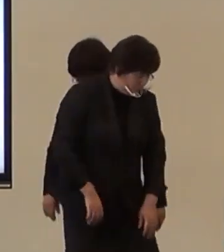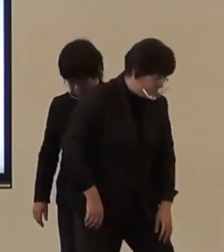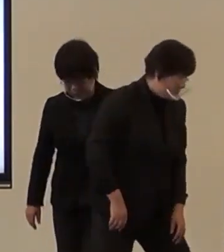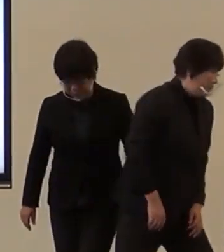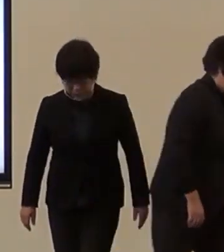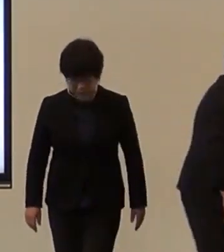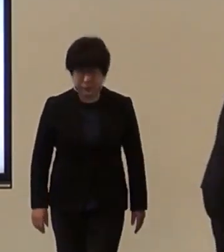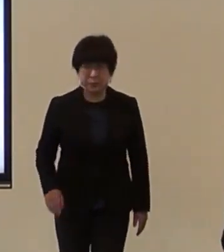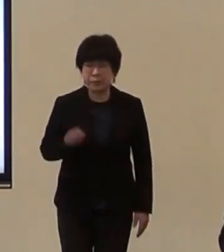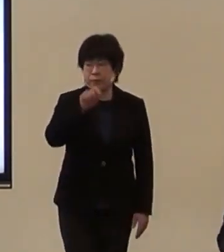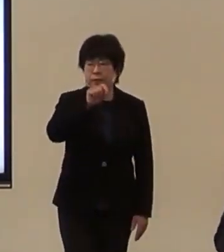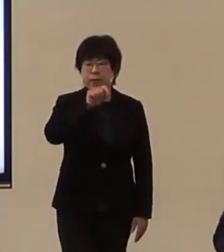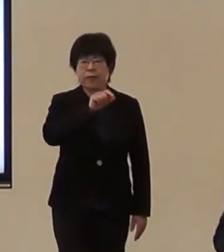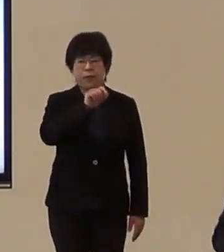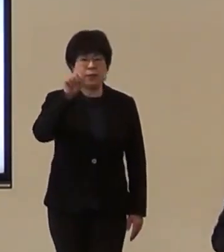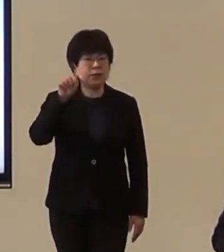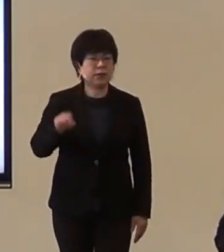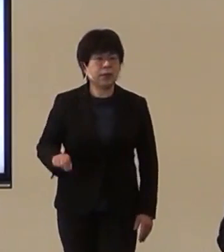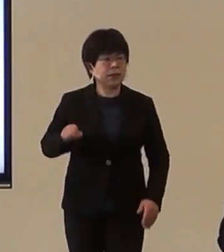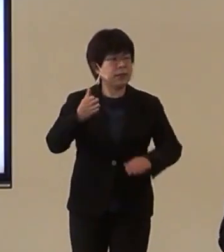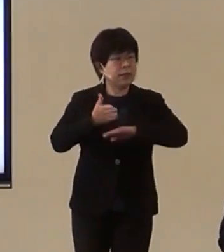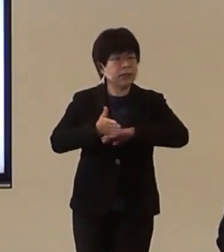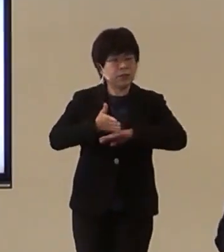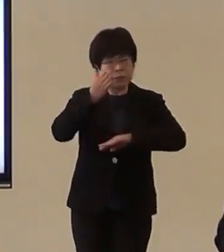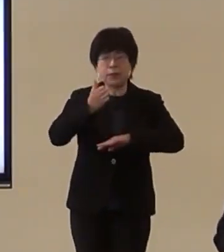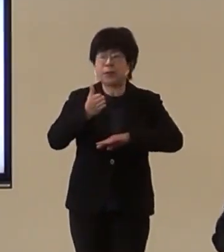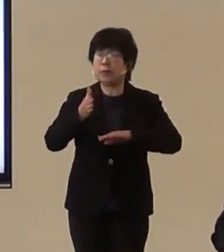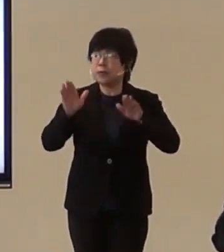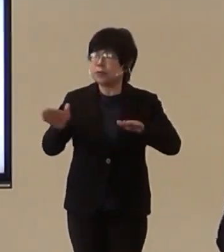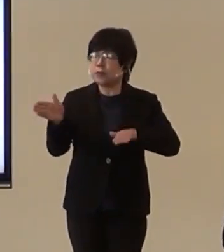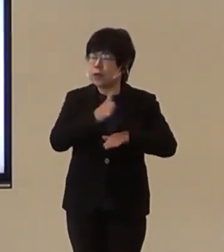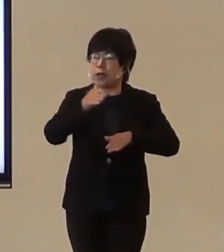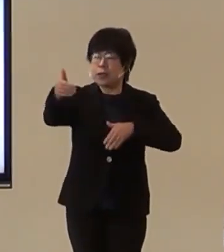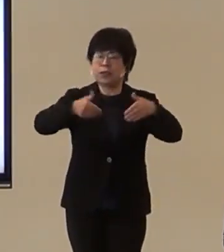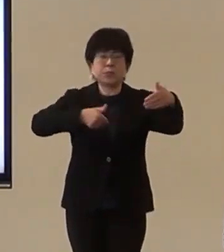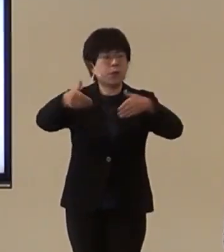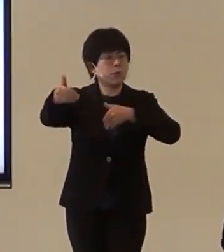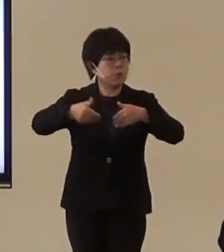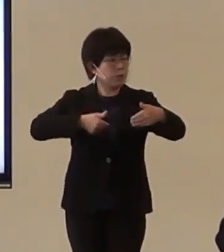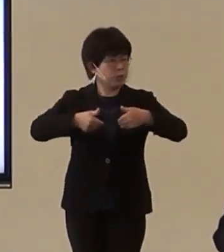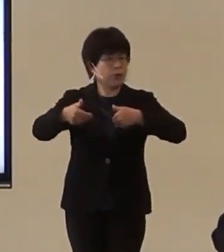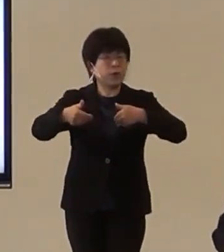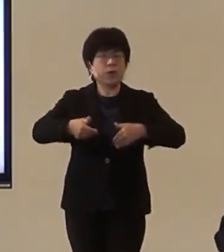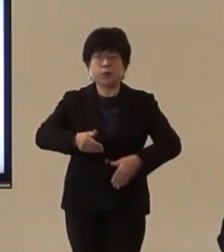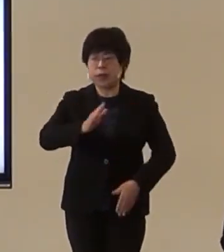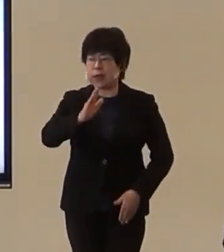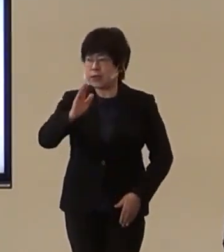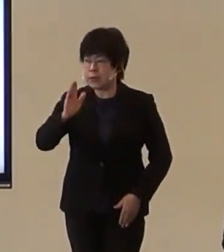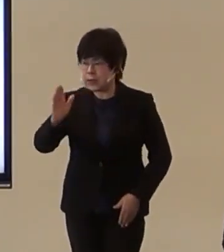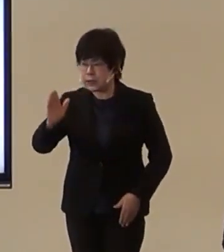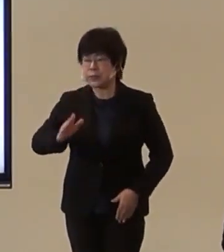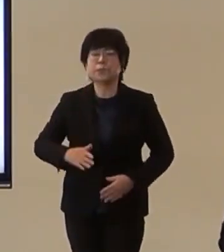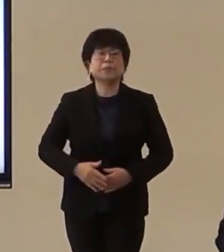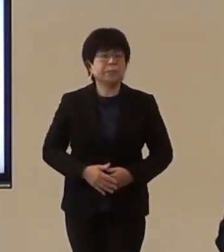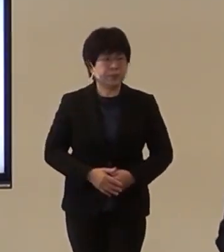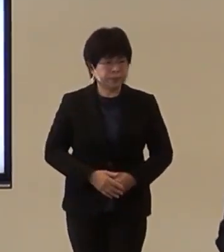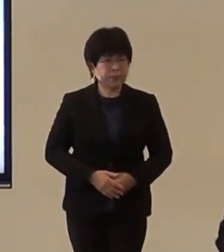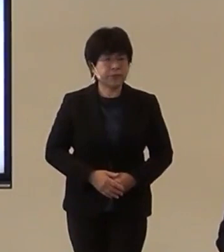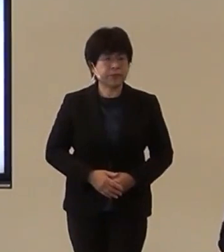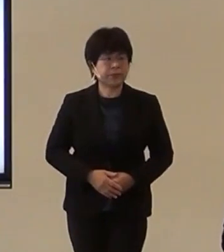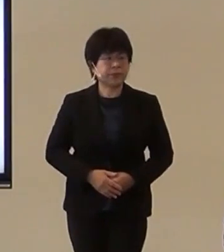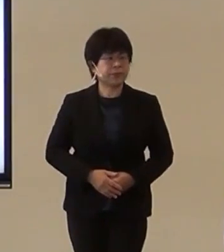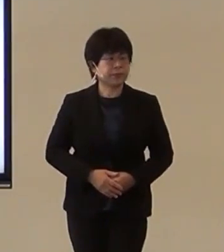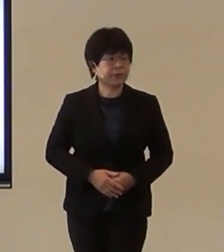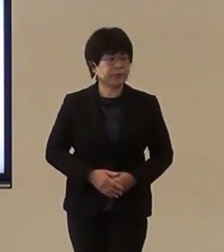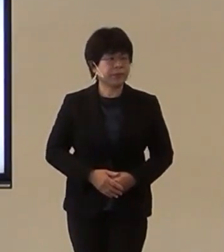ありがとうございました。それでは質問の方をお受けさせていただきます。質問はお手元のマイクをお使いいただきまして、社名、お名前に